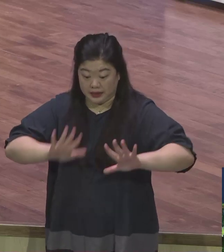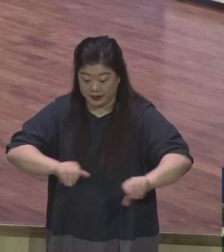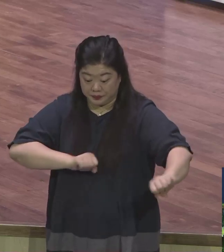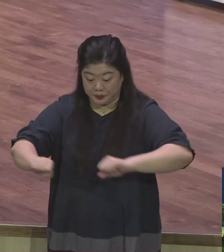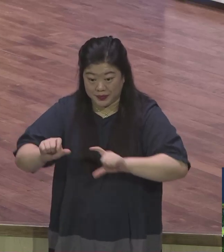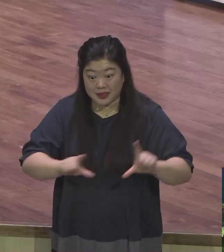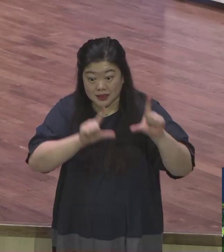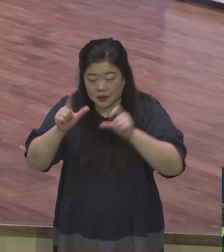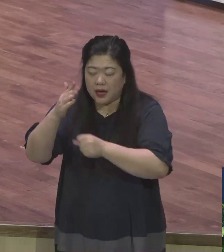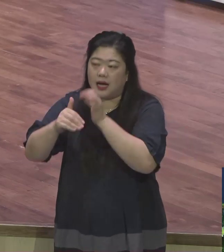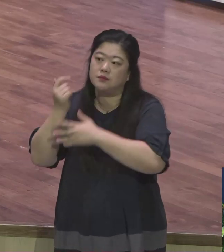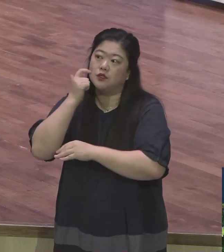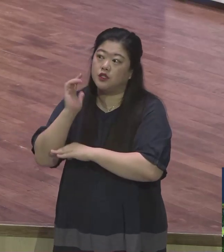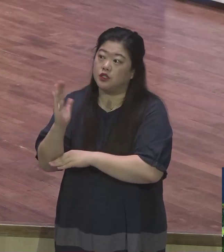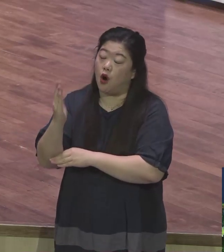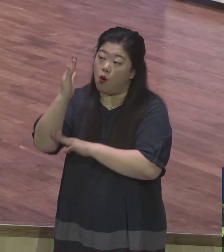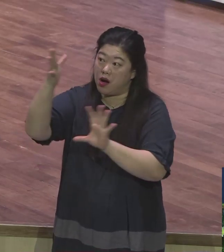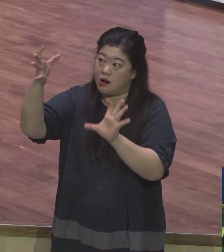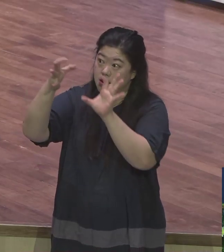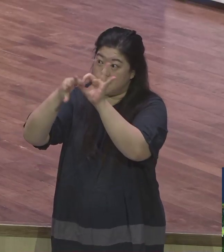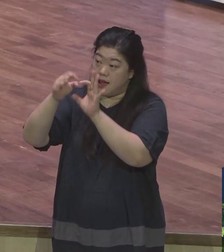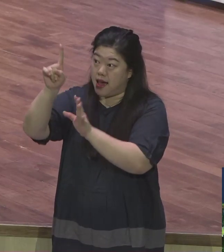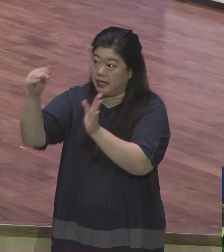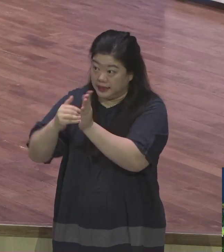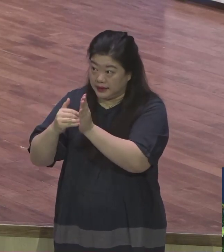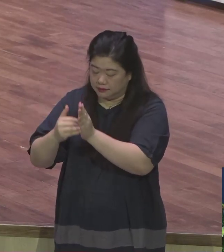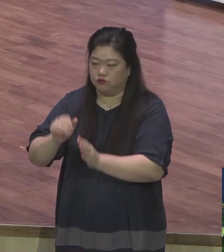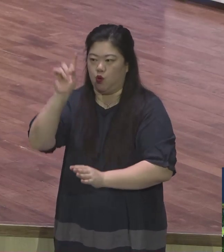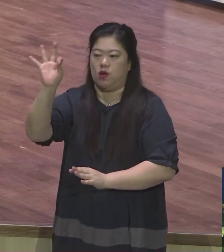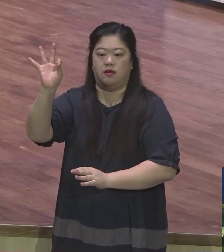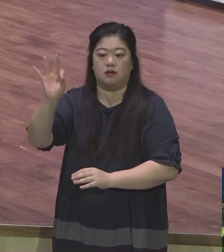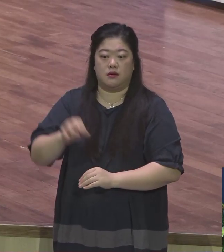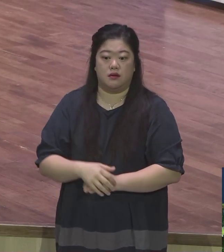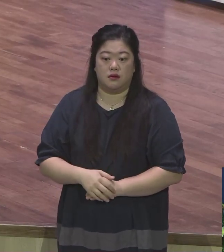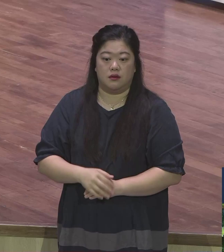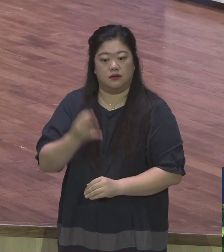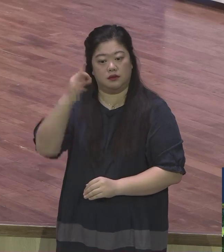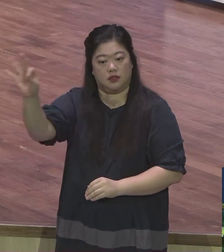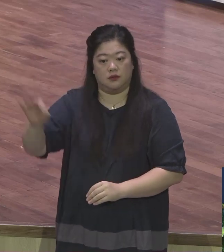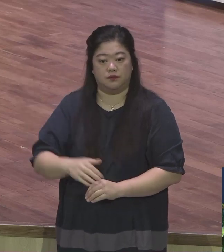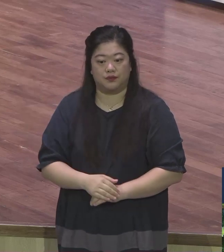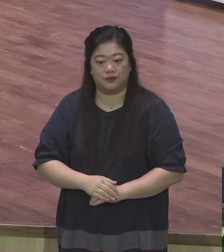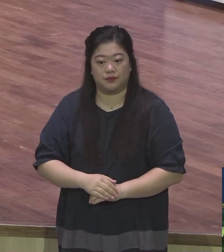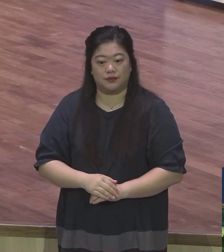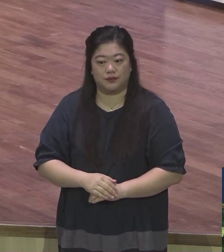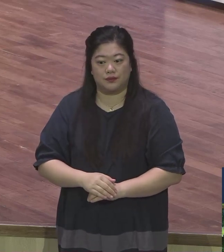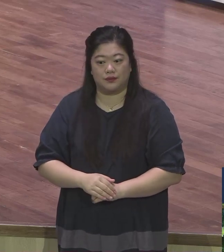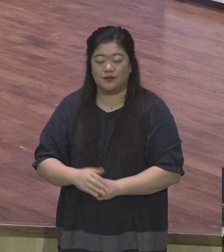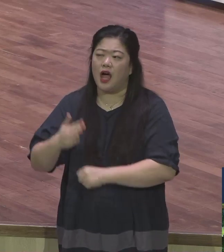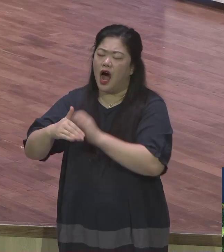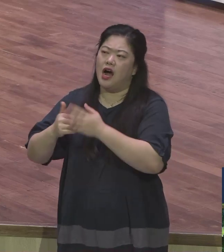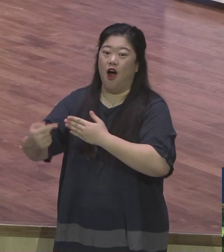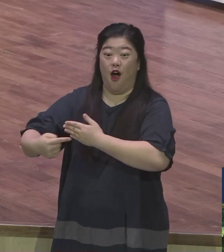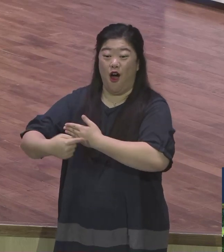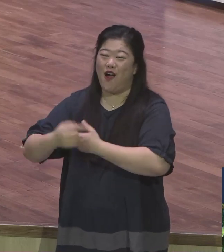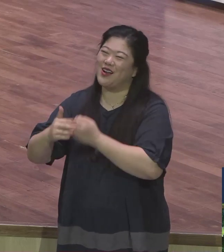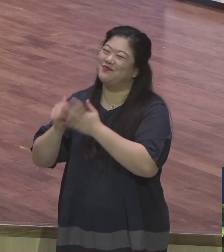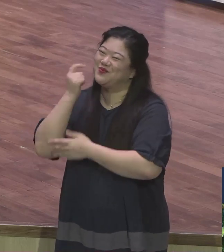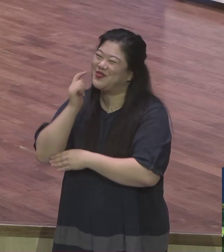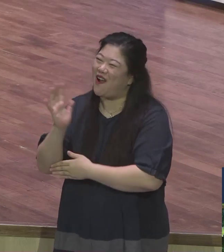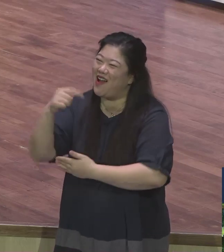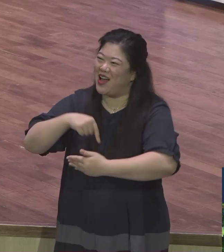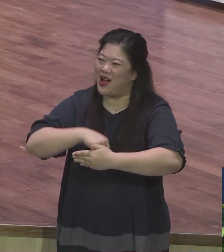하나님의 영광만 나타나면 다 끝난 거예요. 하나님의 영광 내가 영광을 받으려면 안 된단 말이에요. 하나님의 영광